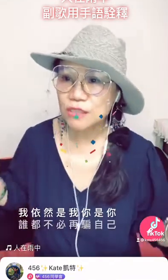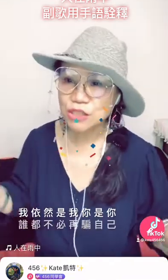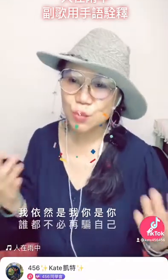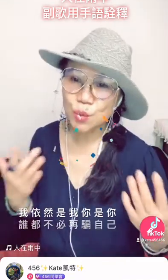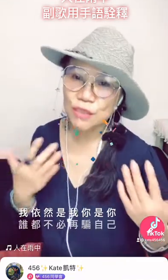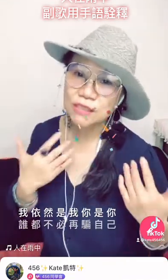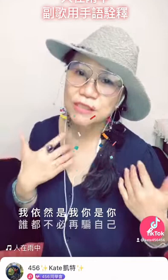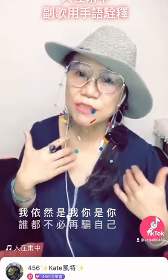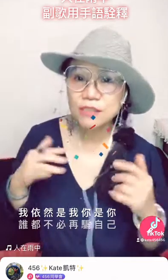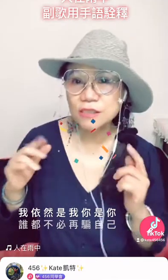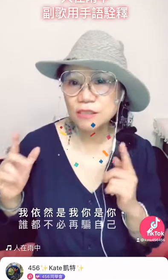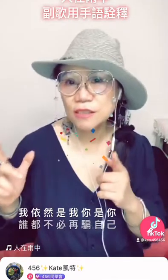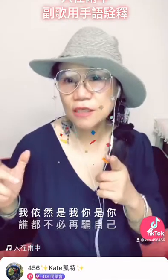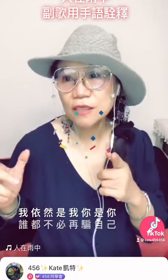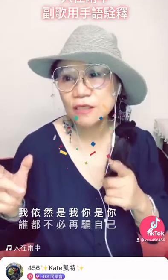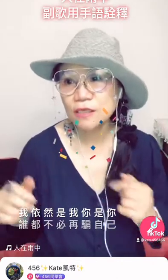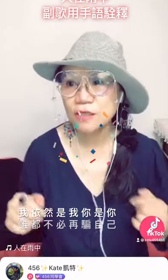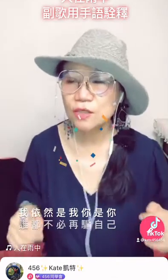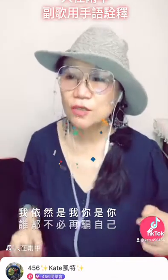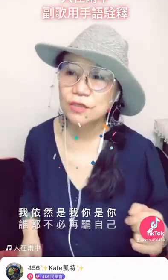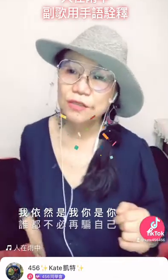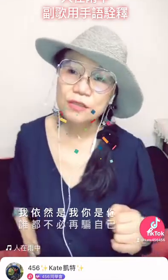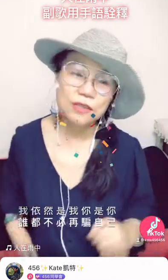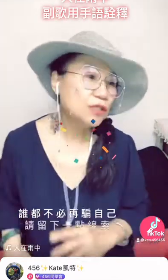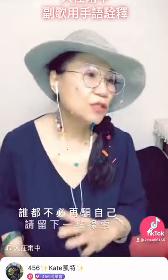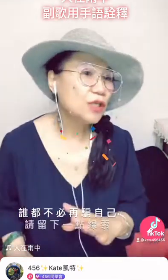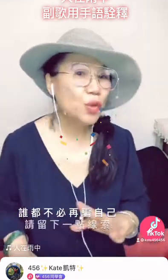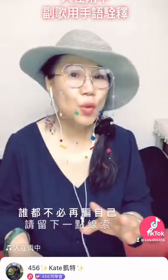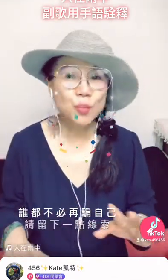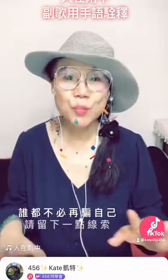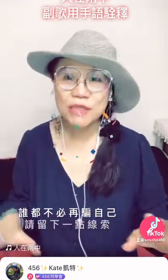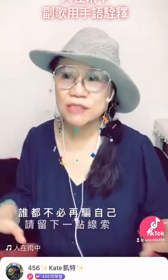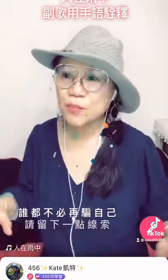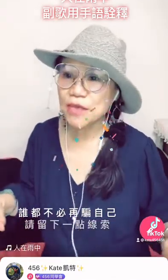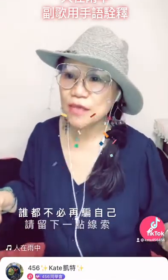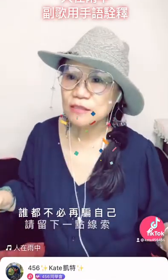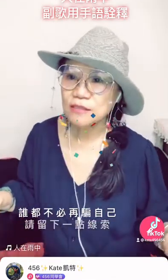我是你，谁都不必再骗自